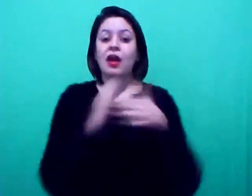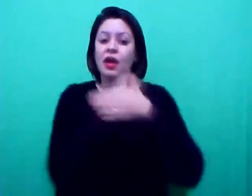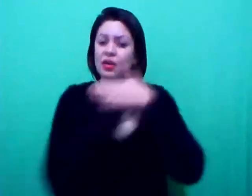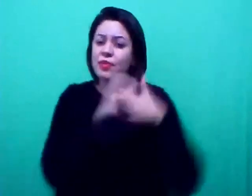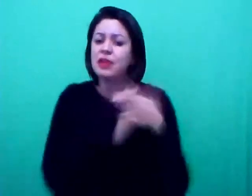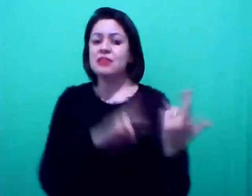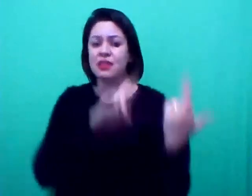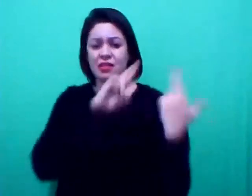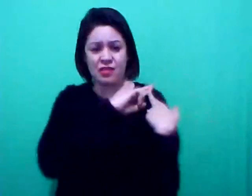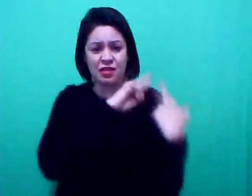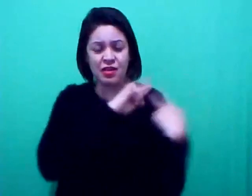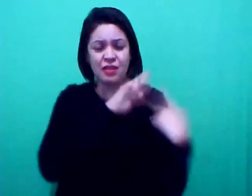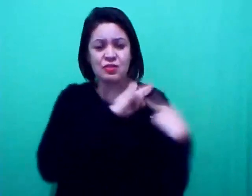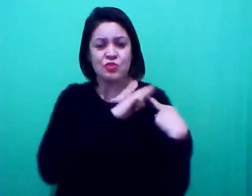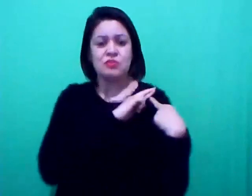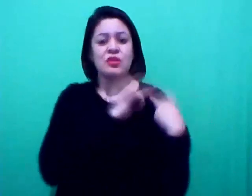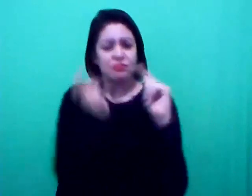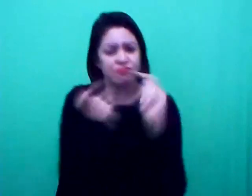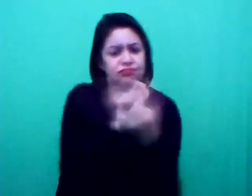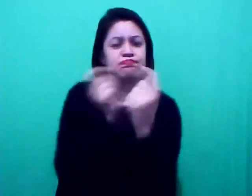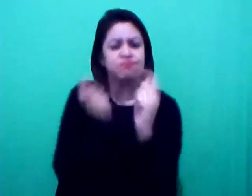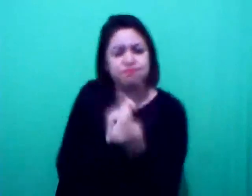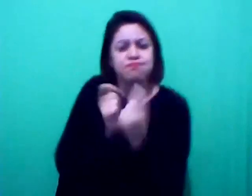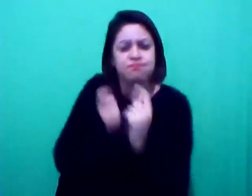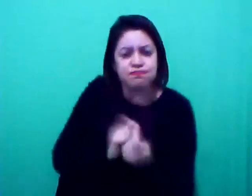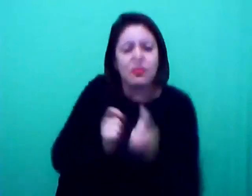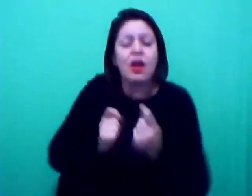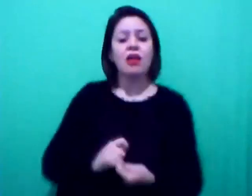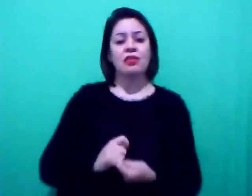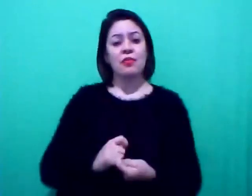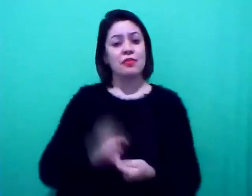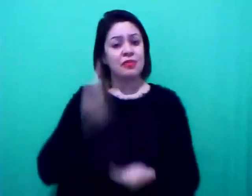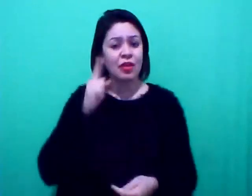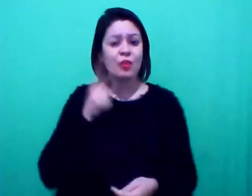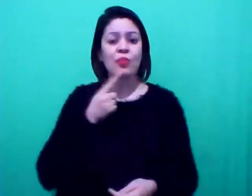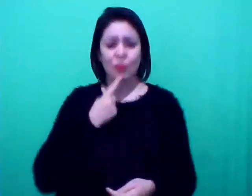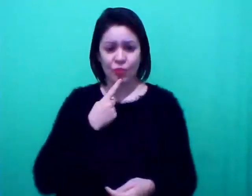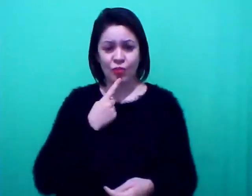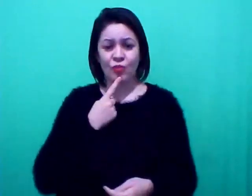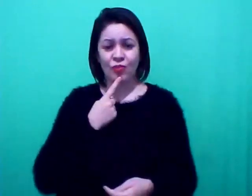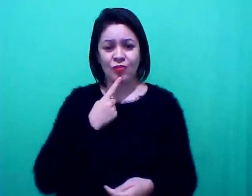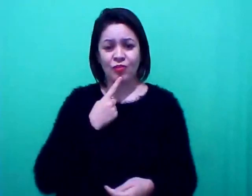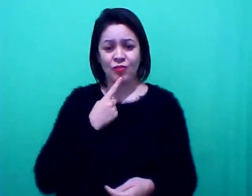Dentro do mercado de trabalho, né? A responsabilidade da empresa também é de adaptar para a pessoa